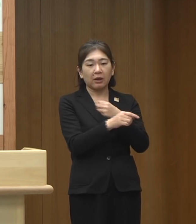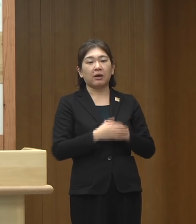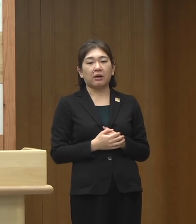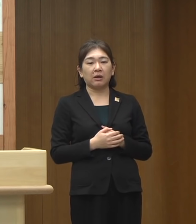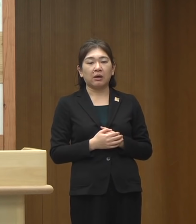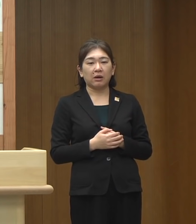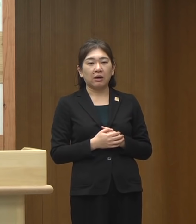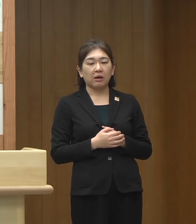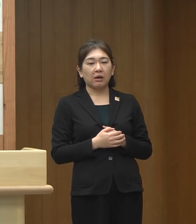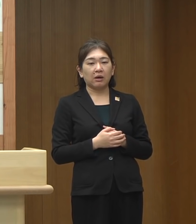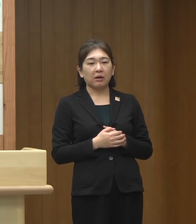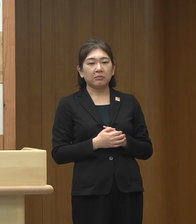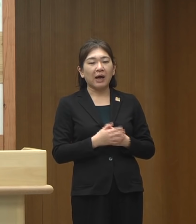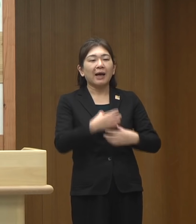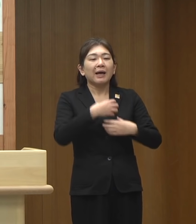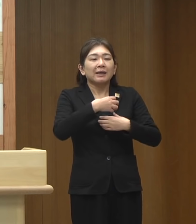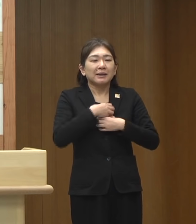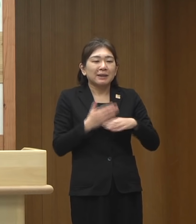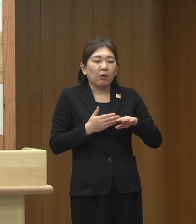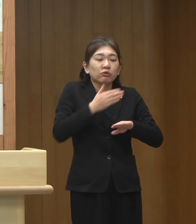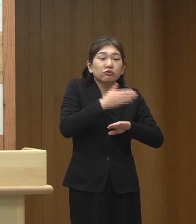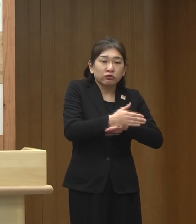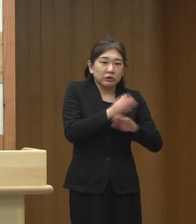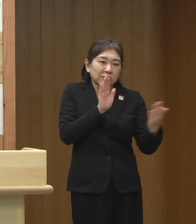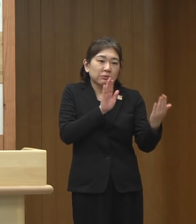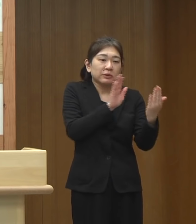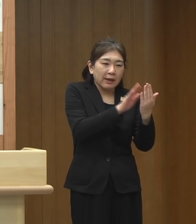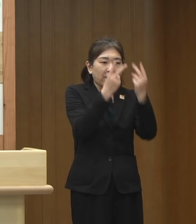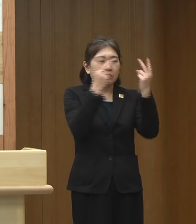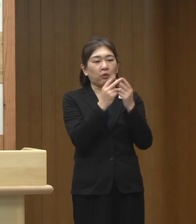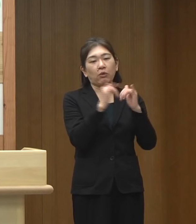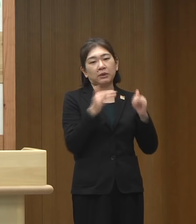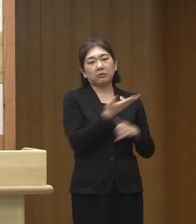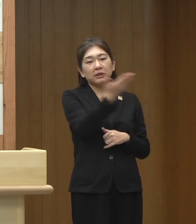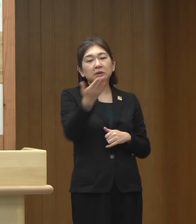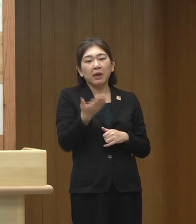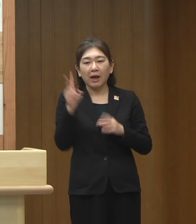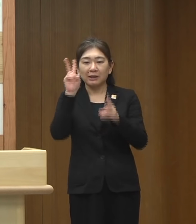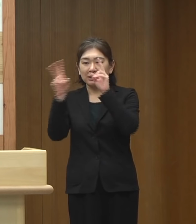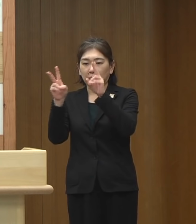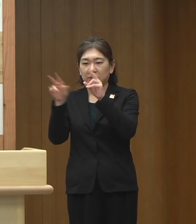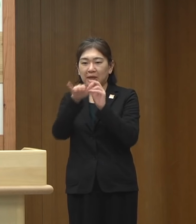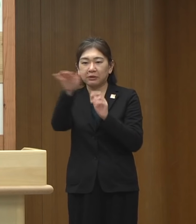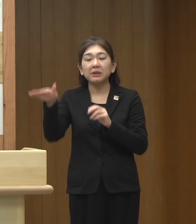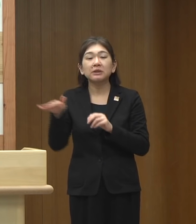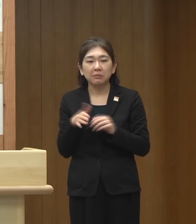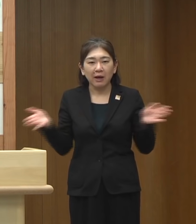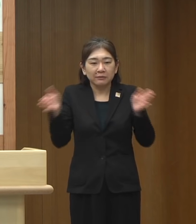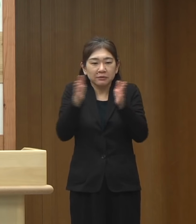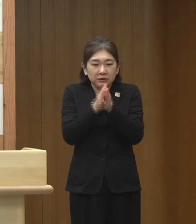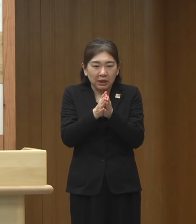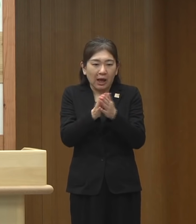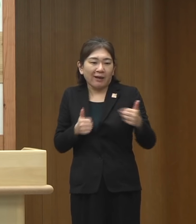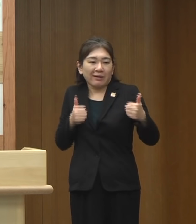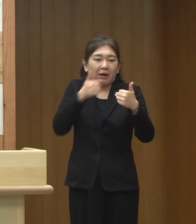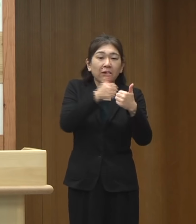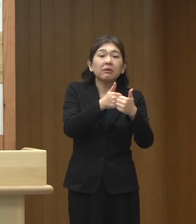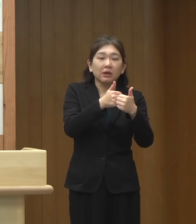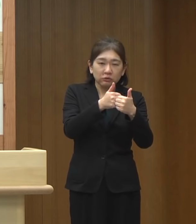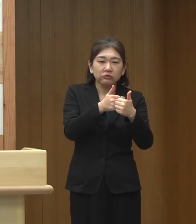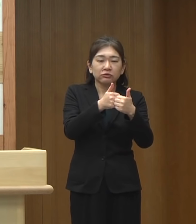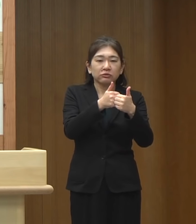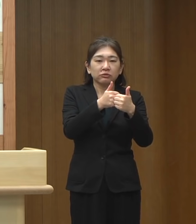の危機克服に向け、道民の皆様や事業者の皆様と一丸となって戦っていく、